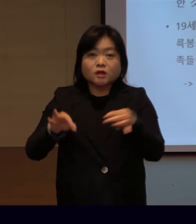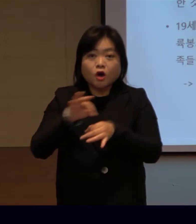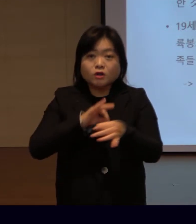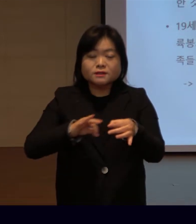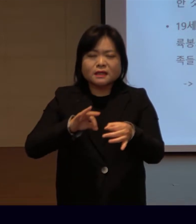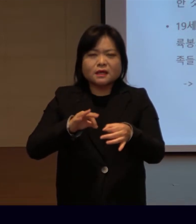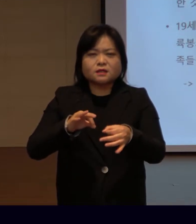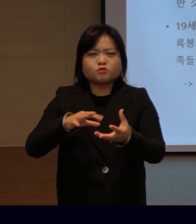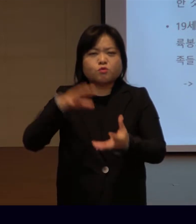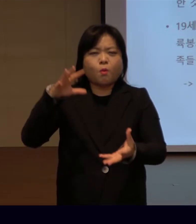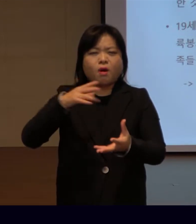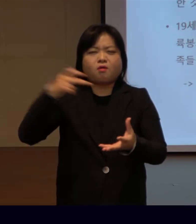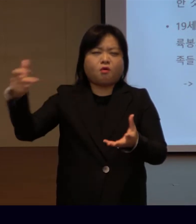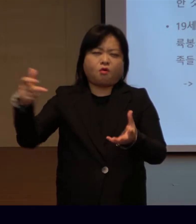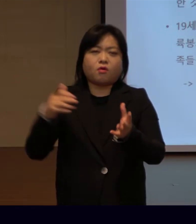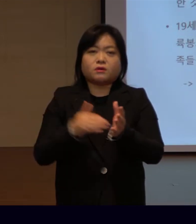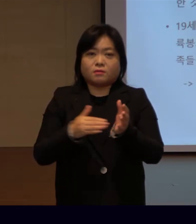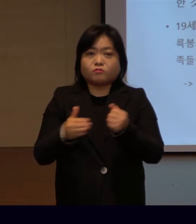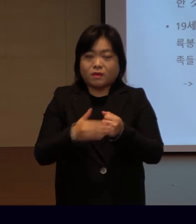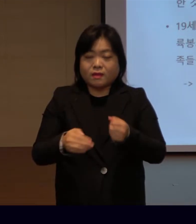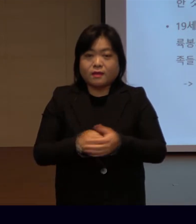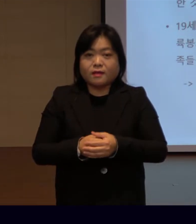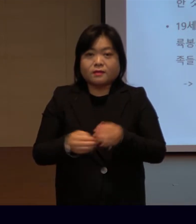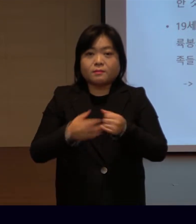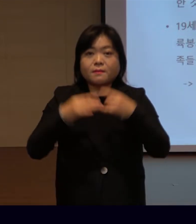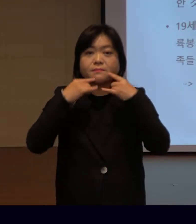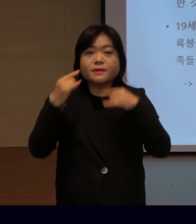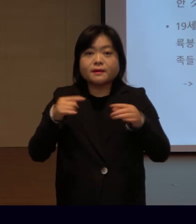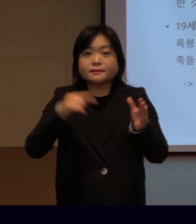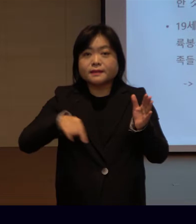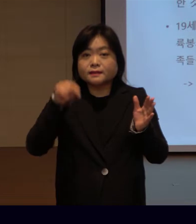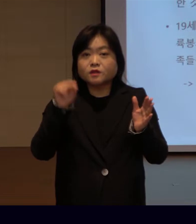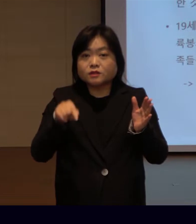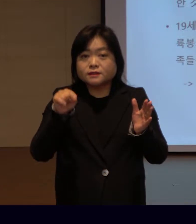규모가 컸으니까. 그런데 사실은 프랑스에서는